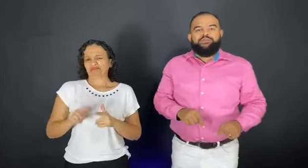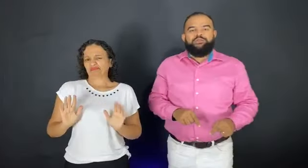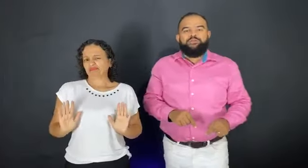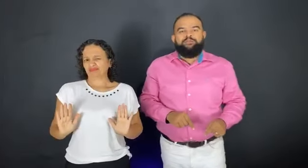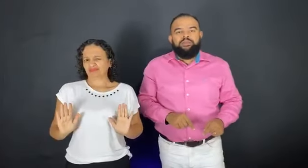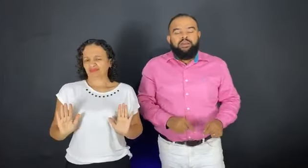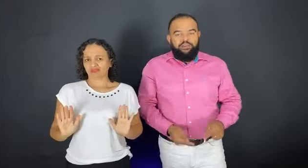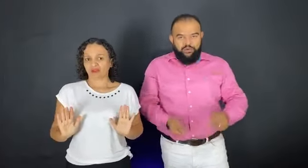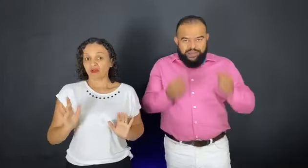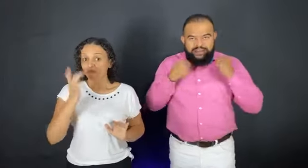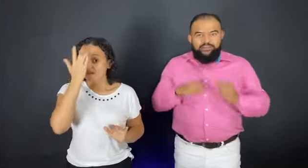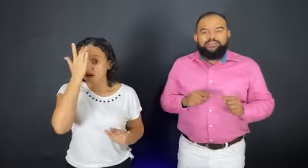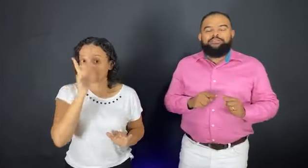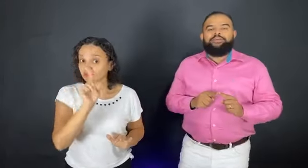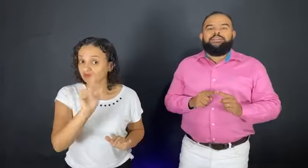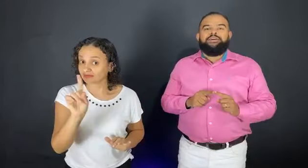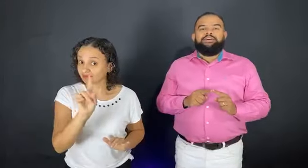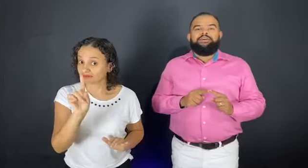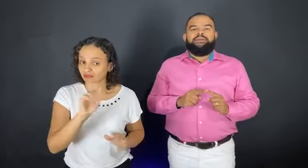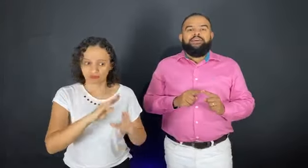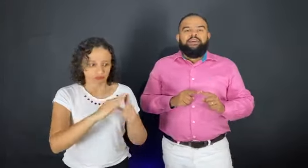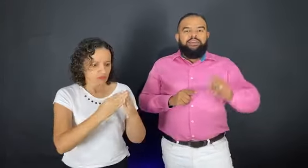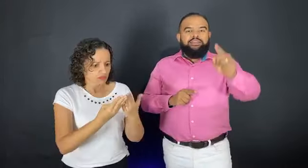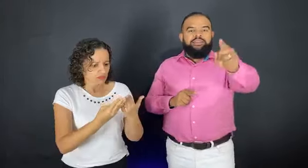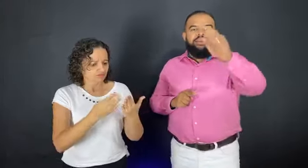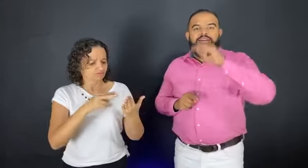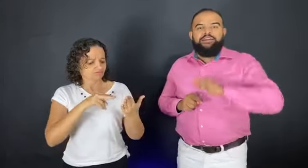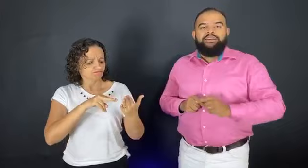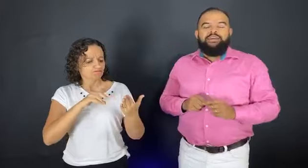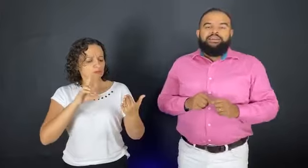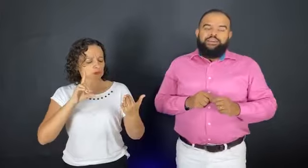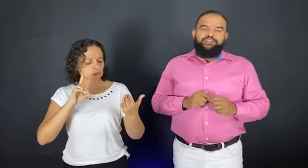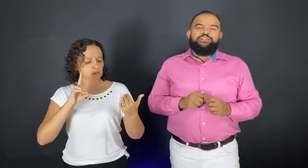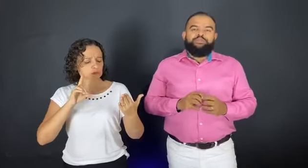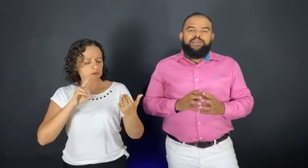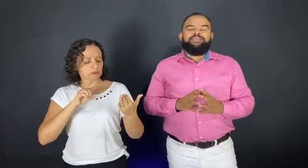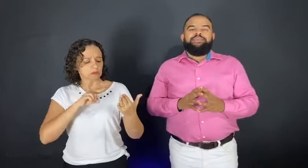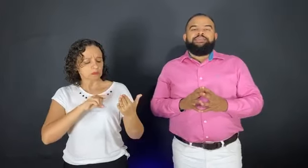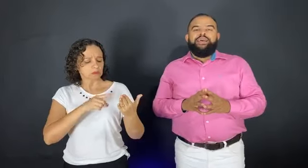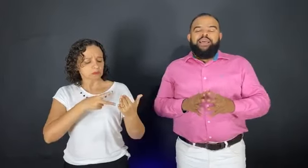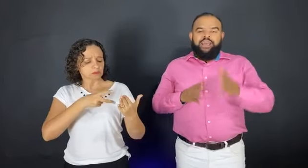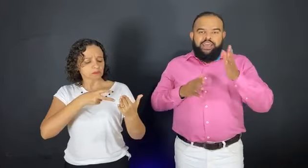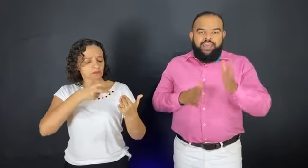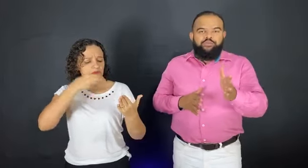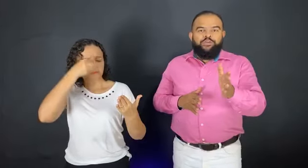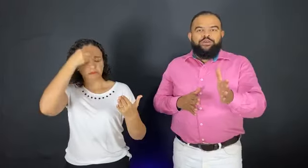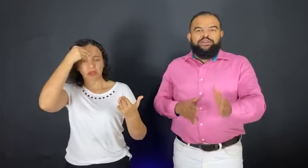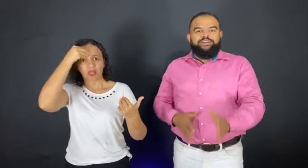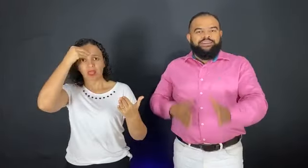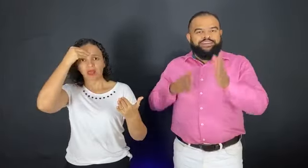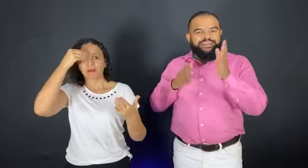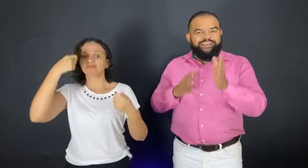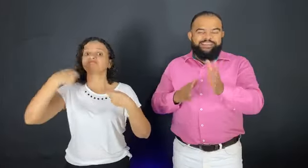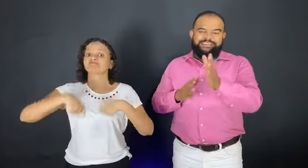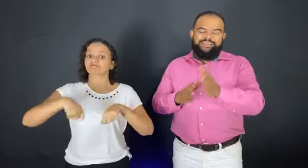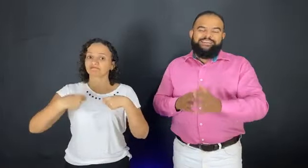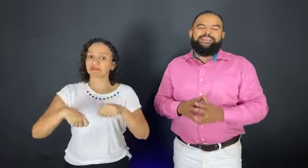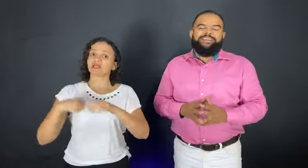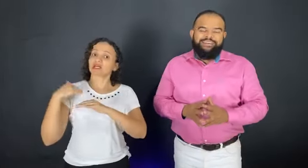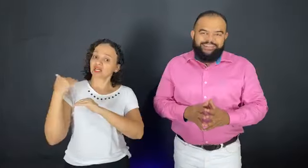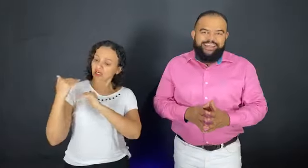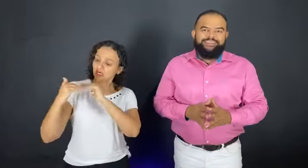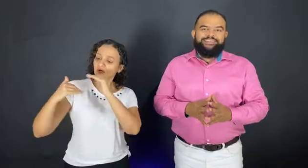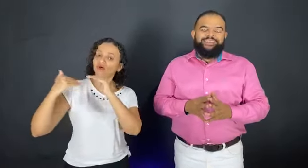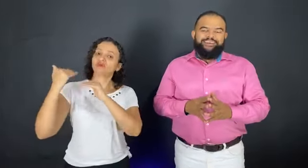para esse texto e olhar a nossa vida e entender que a gente precisa evoluir e